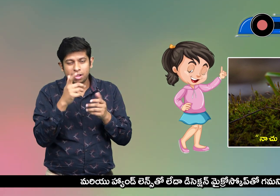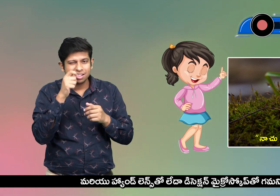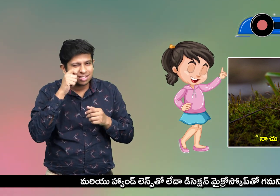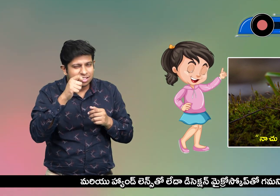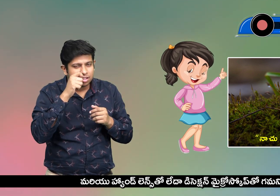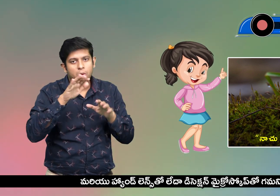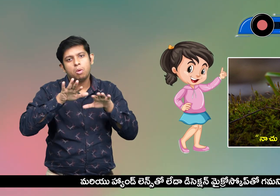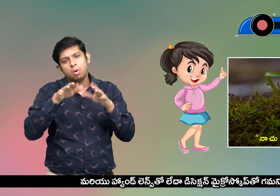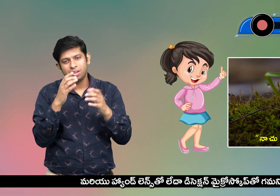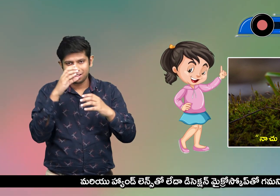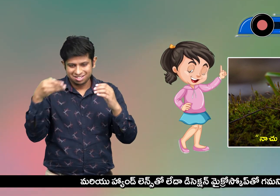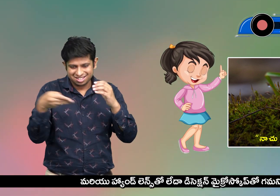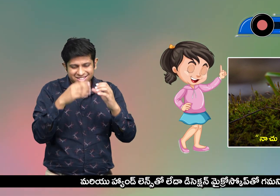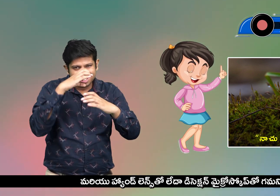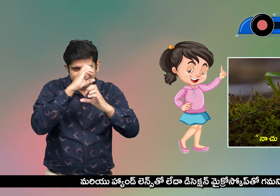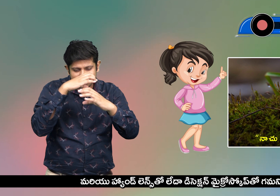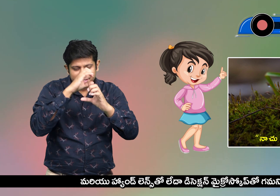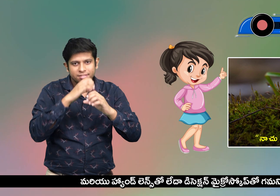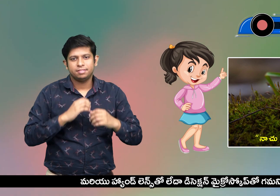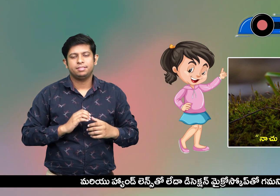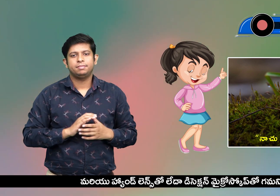డిసెక్షన్ మైక్రోస్కోప్తో గమనించండి.